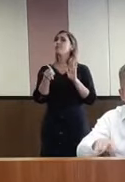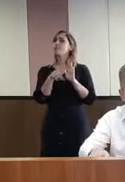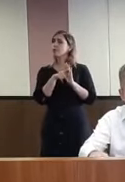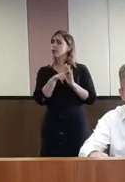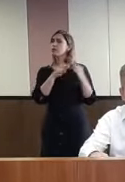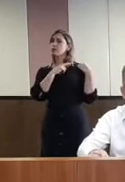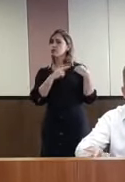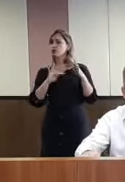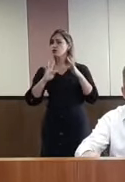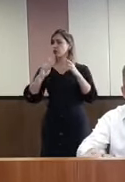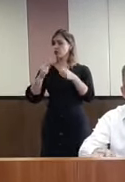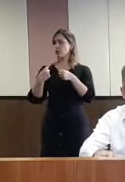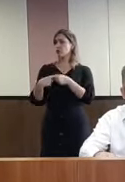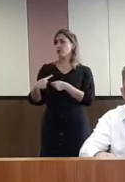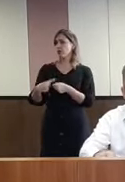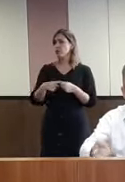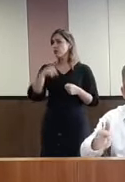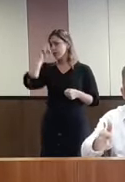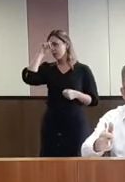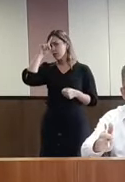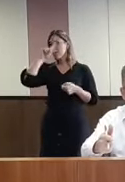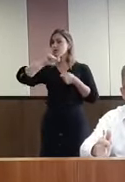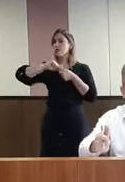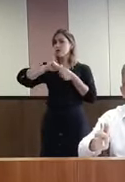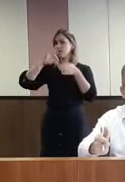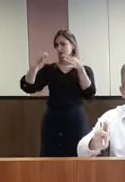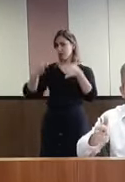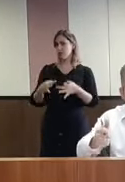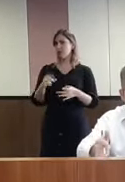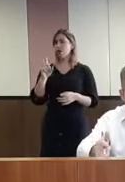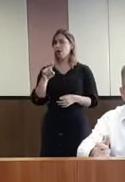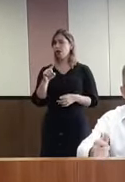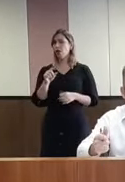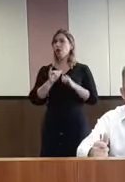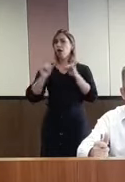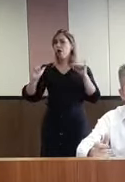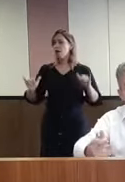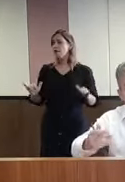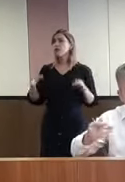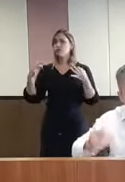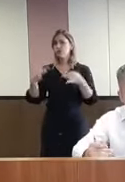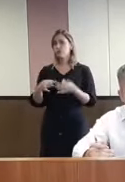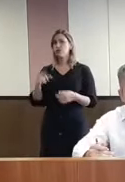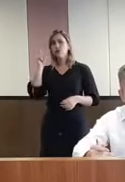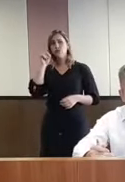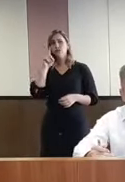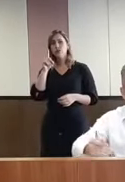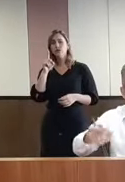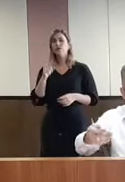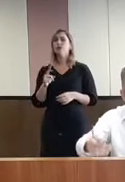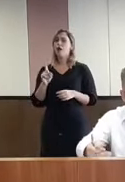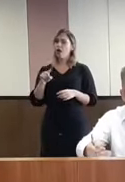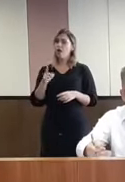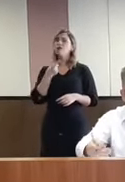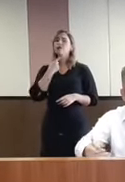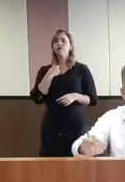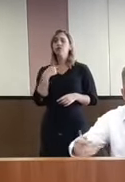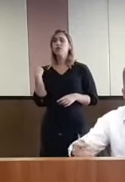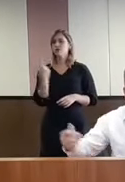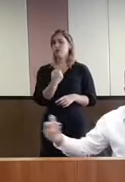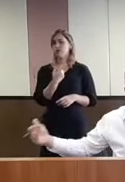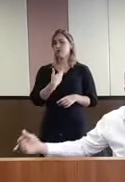Se todos os municípios e hospitais cumprirem isso, a informação será atualizada e correta. E é esse o nosso desejo, e é isso que